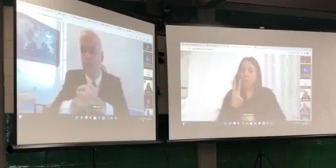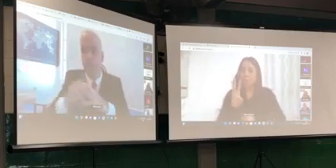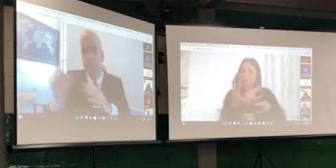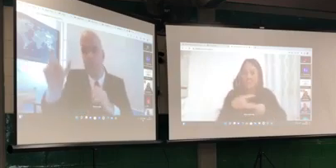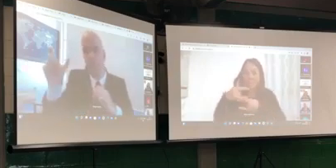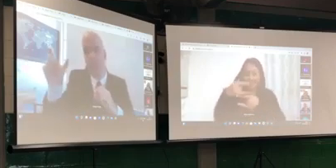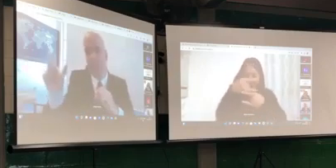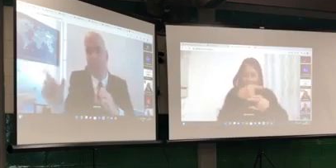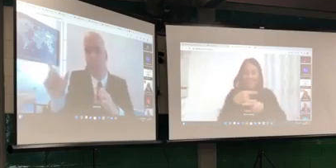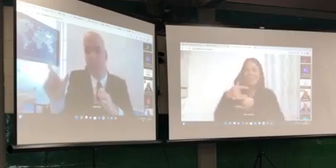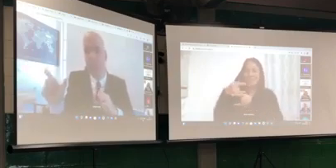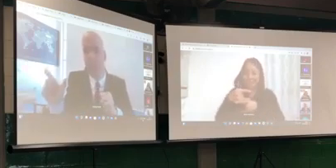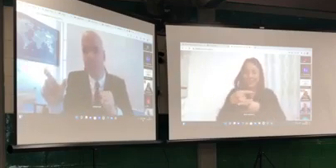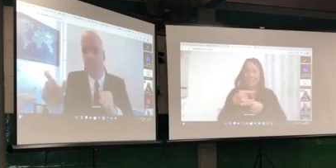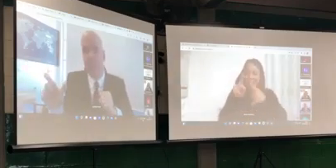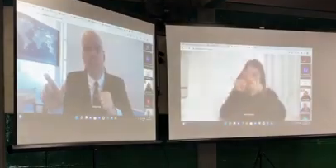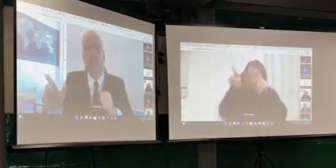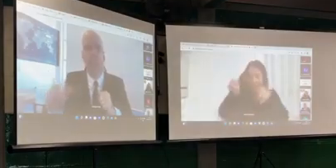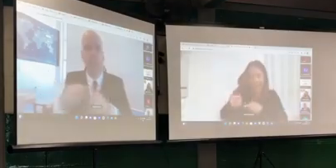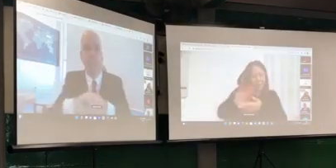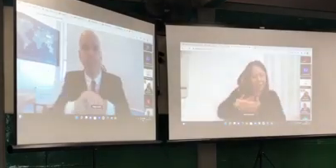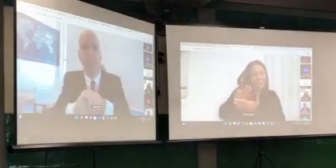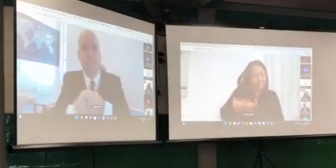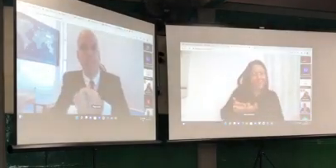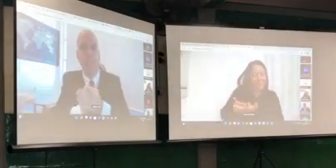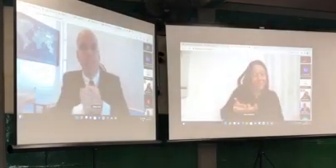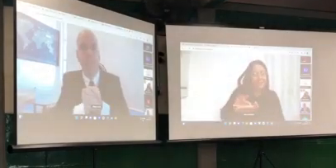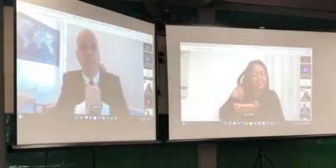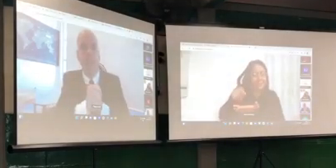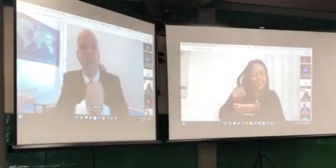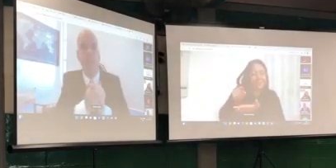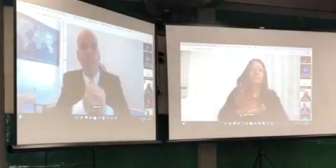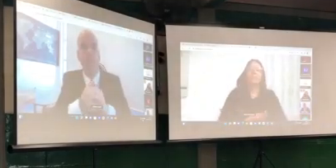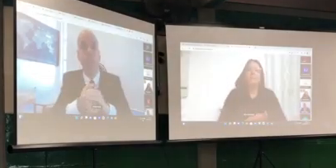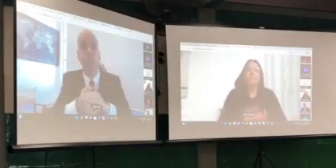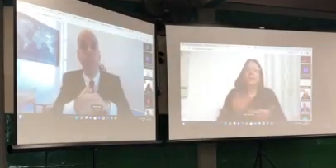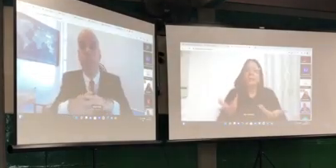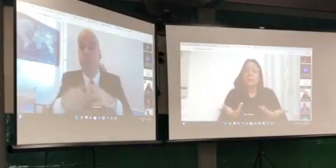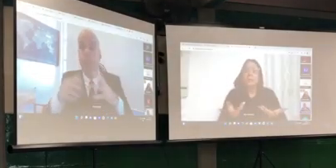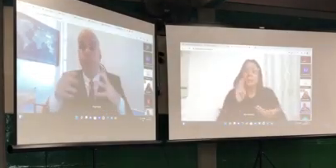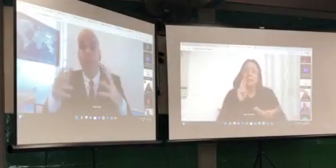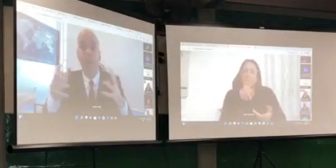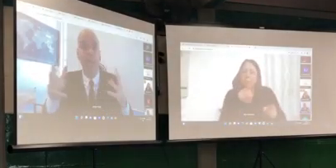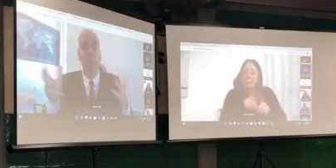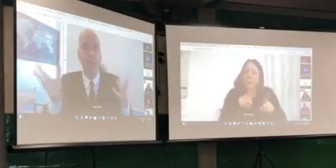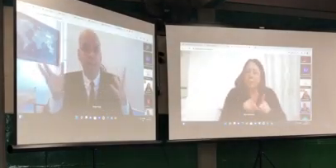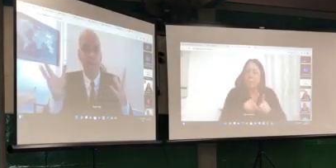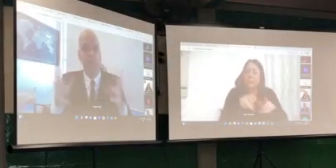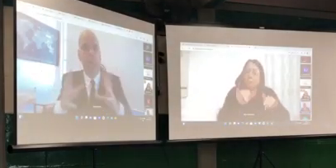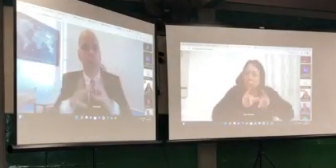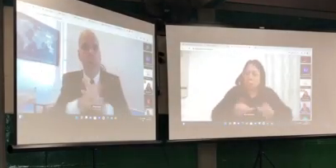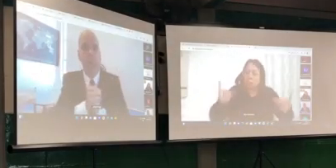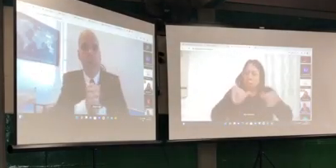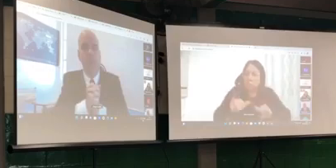viram as janelinhas, os tradutores intérpretes, né? Vocês viram as propagandas começaram